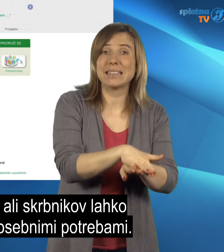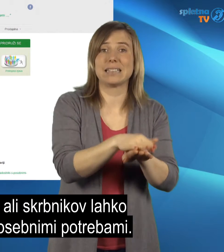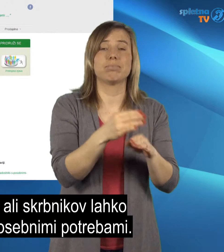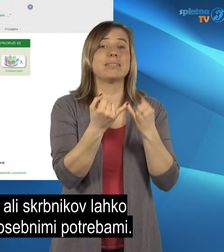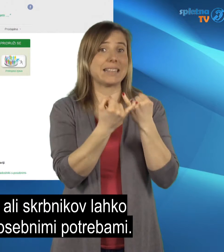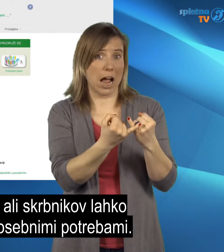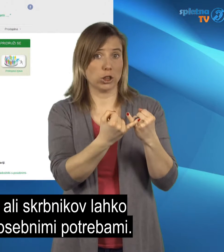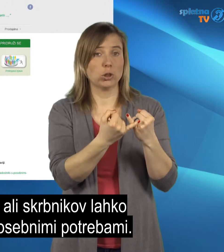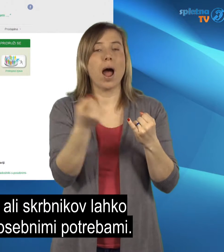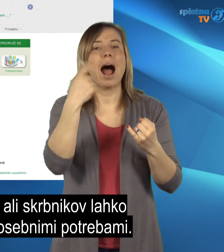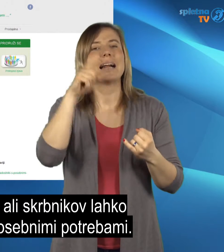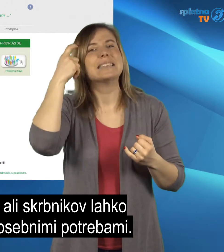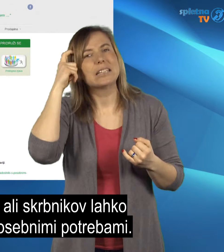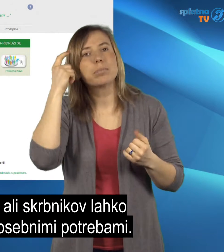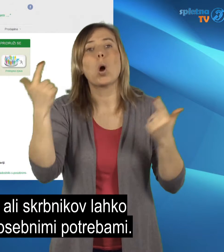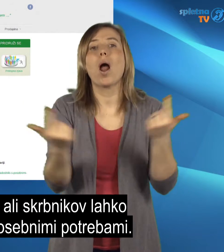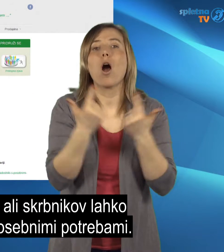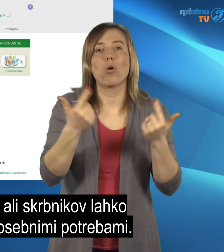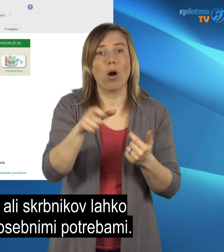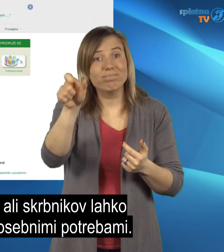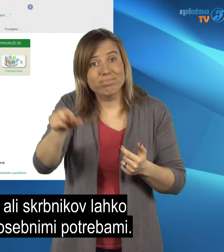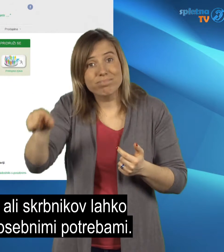bivale osebe s posebnimi potrebami.